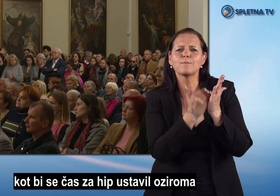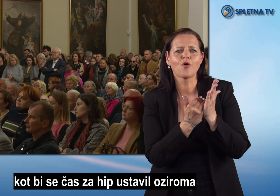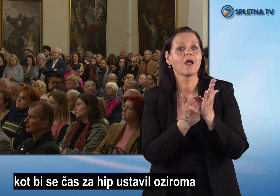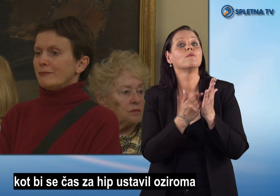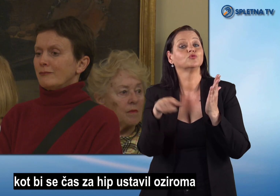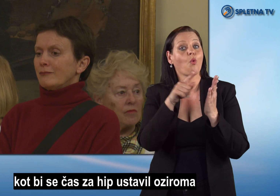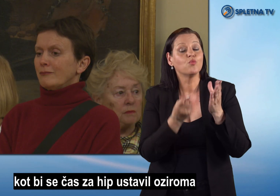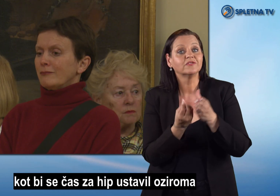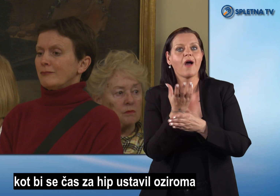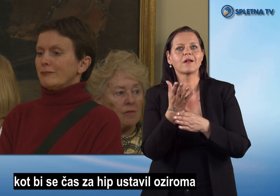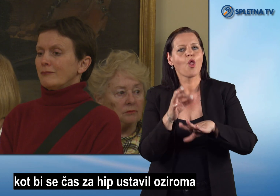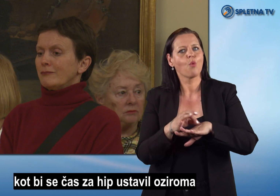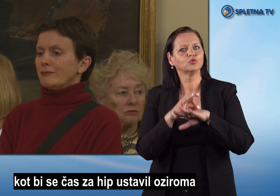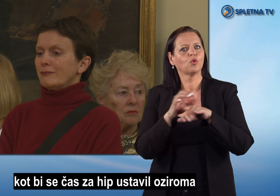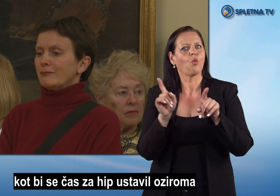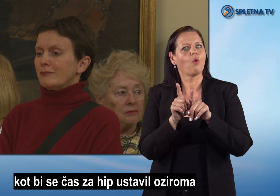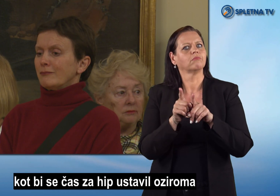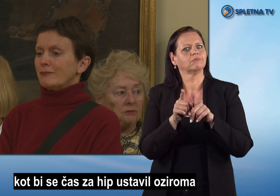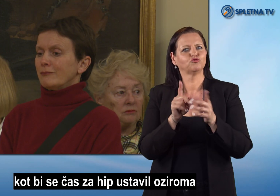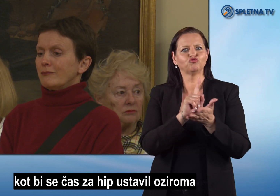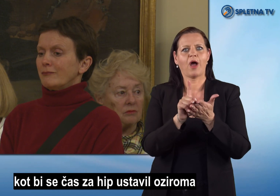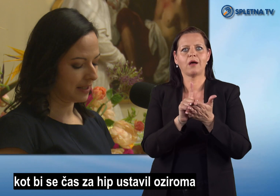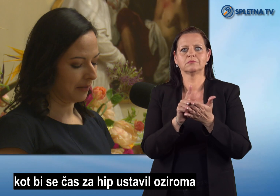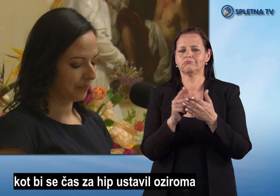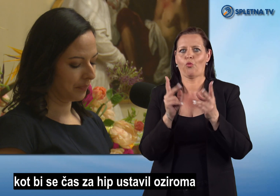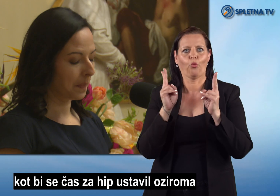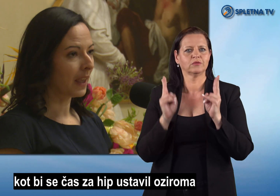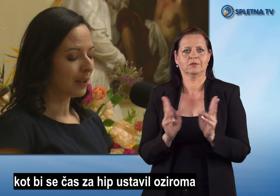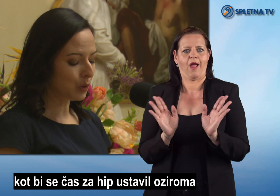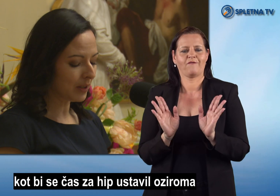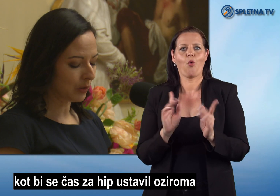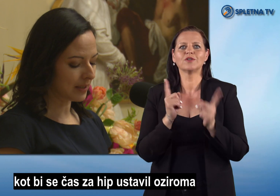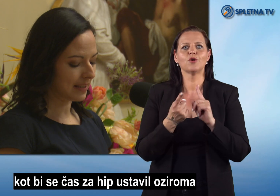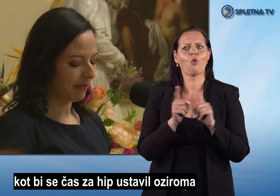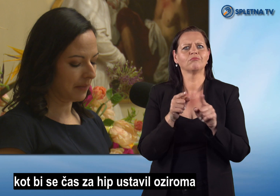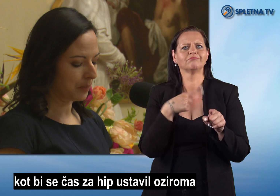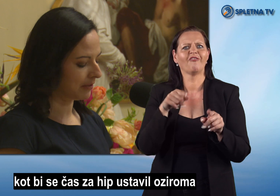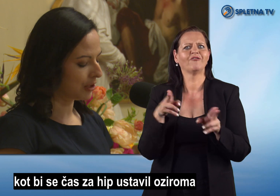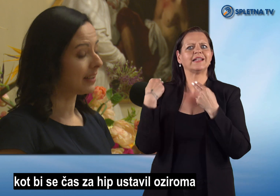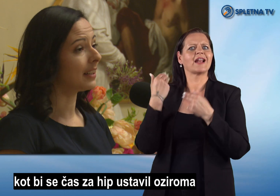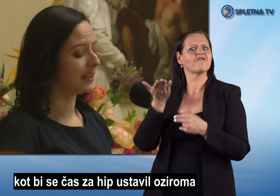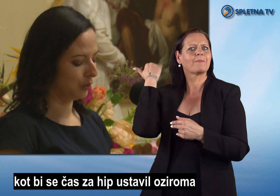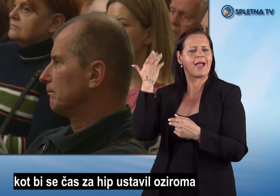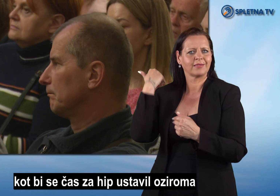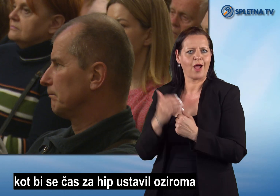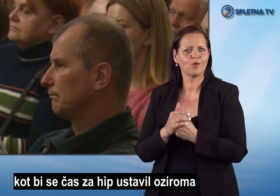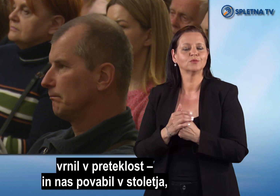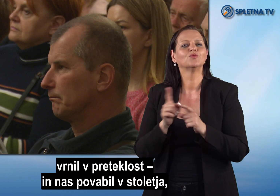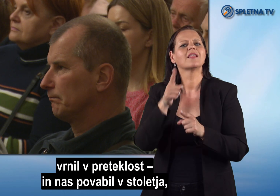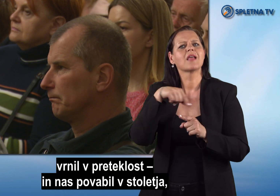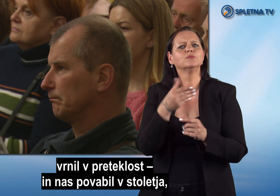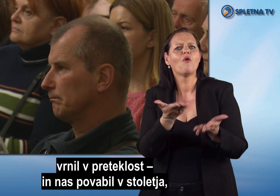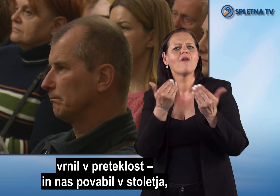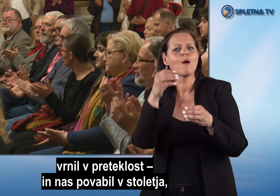občutek, kot bi se čas za hip ustavil oziroma vrnil v preteklost in nas povabil v